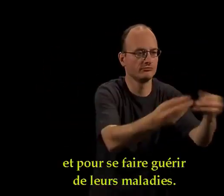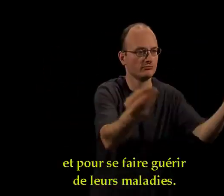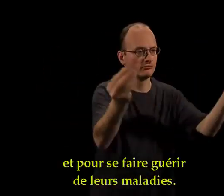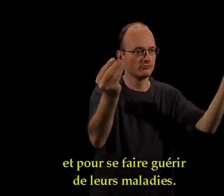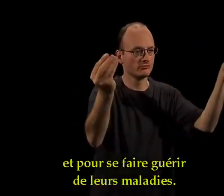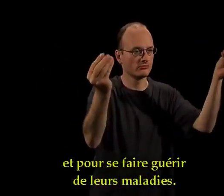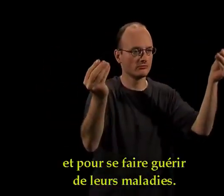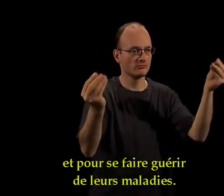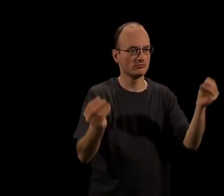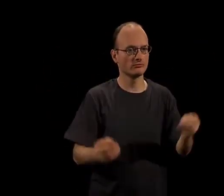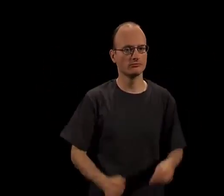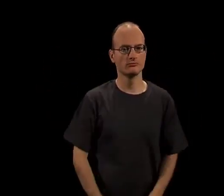maladie.